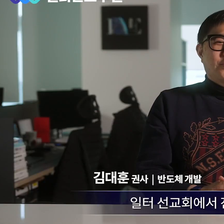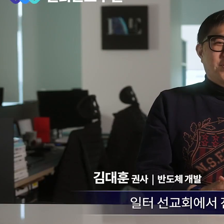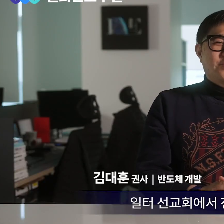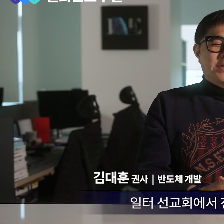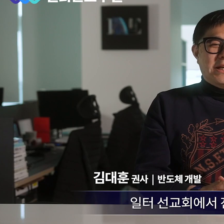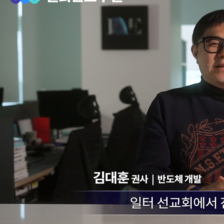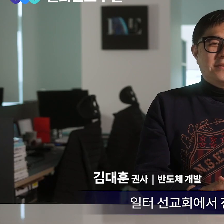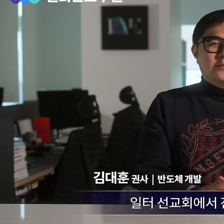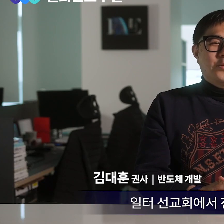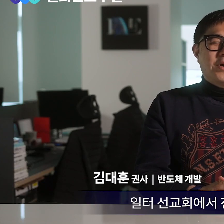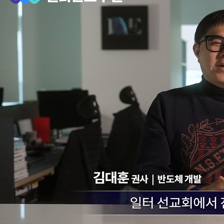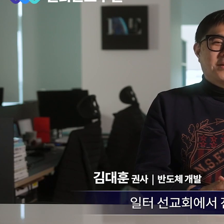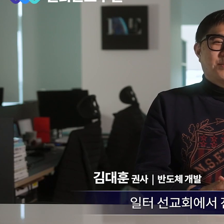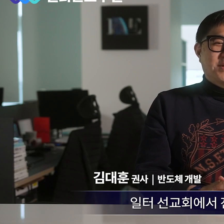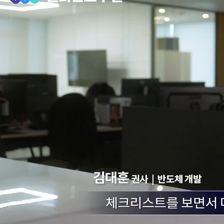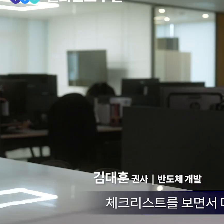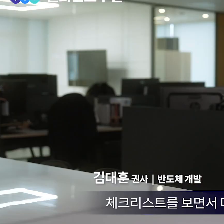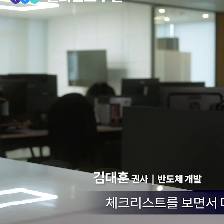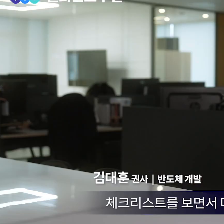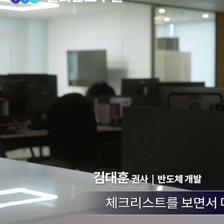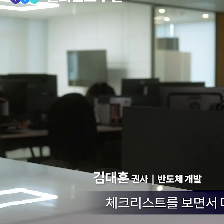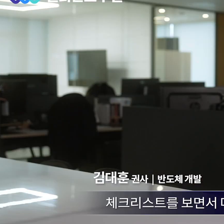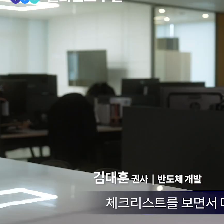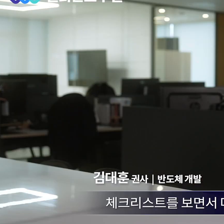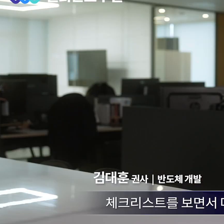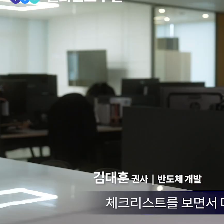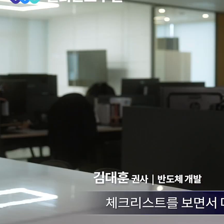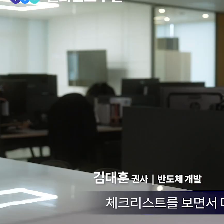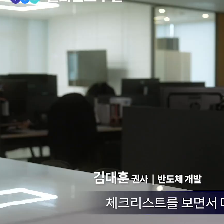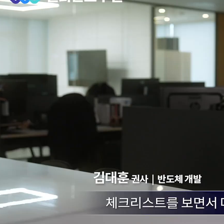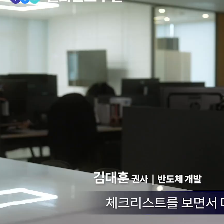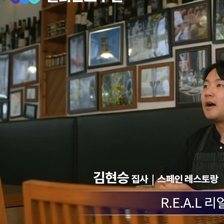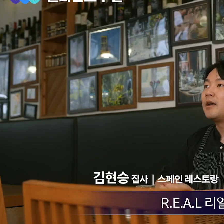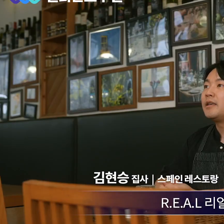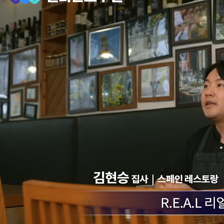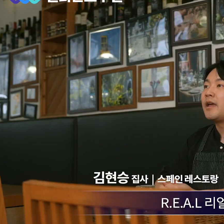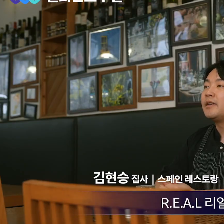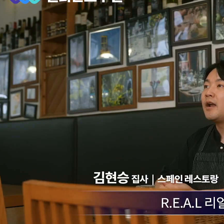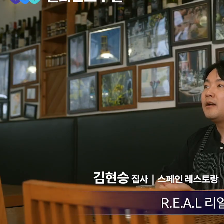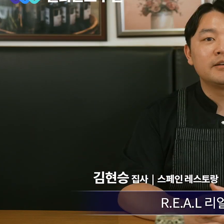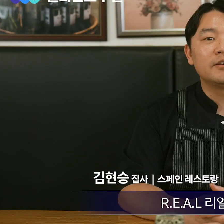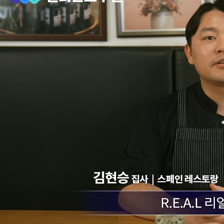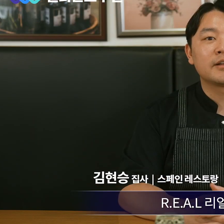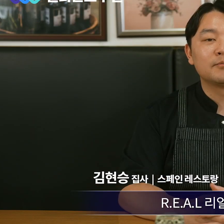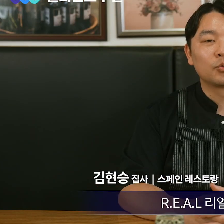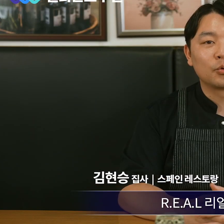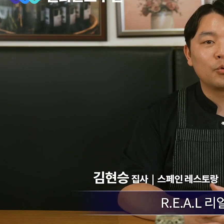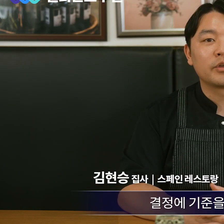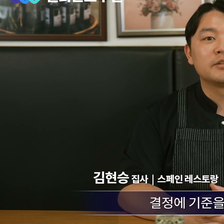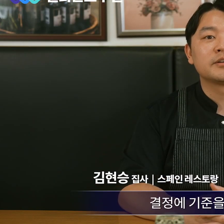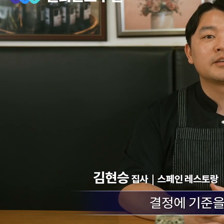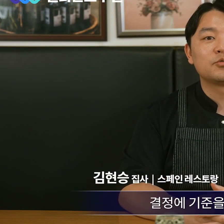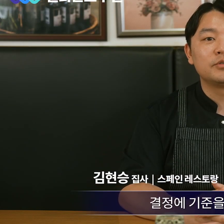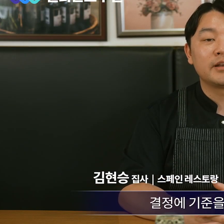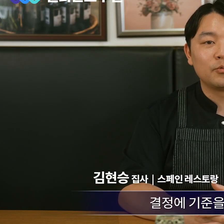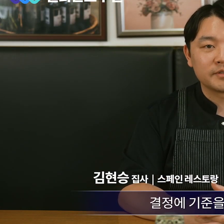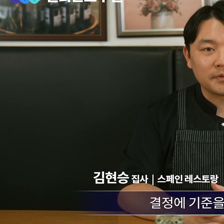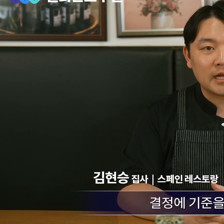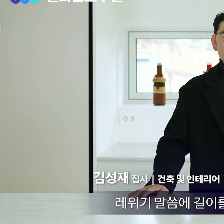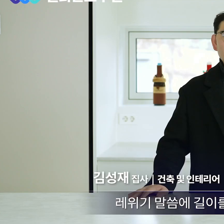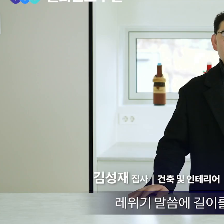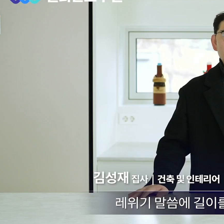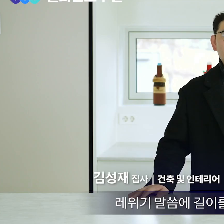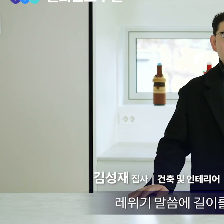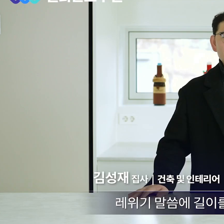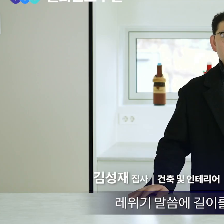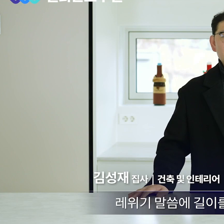일터 선교회에서 진행한 소명 아카데미 체크리스트를 보면서 마음을 훈련하고 있습니다. REAL, 리얼이라는 모토로 결정의 기준을 내리고